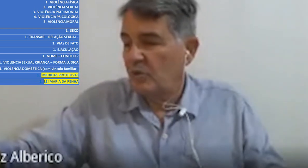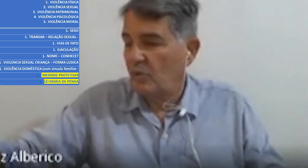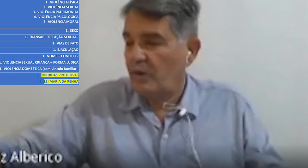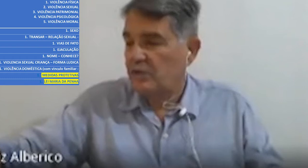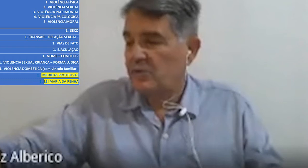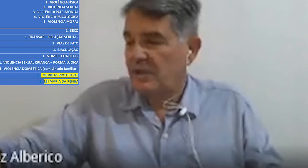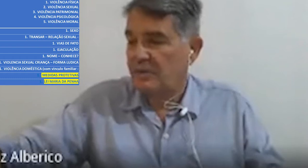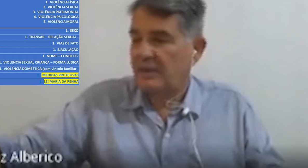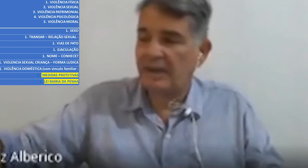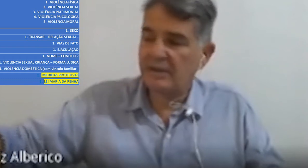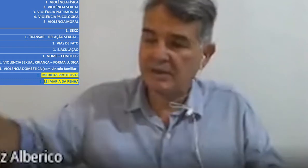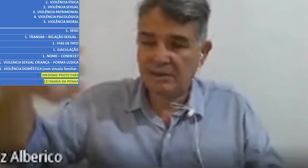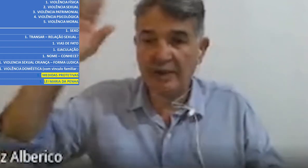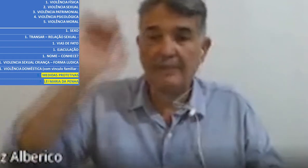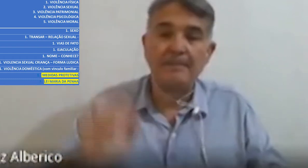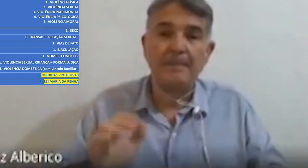ou responsabilidade, e assim vai.